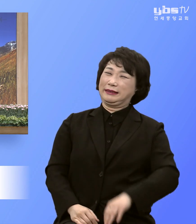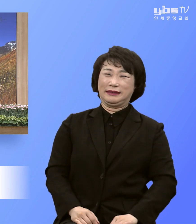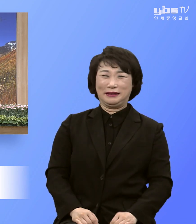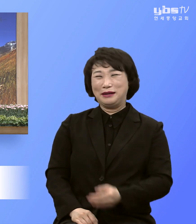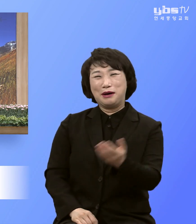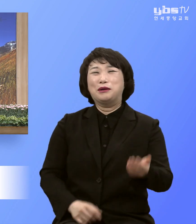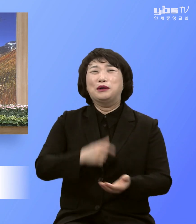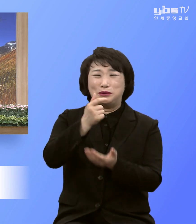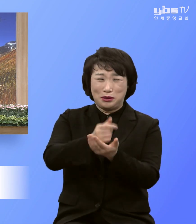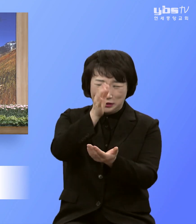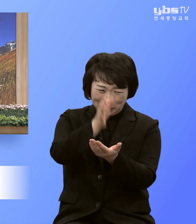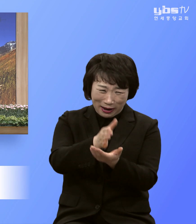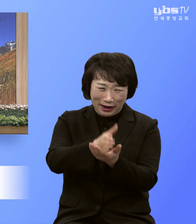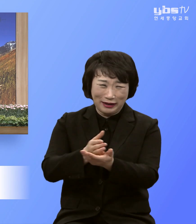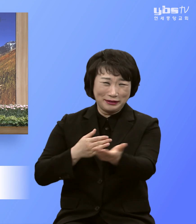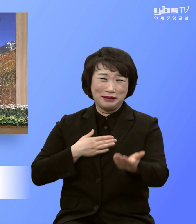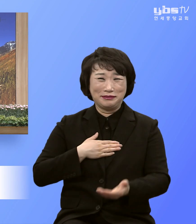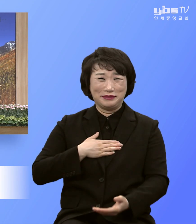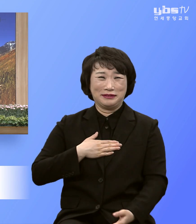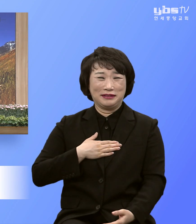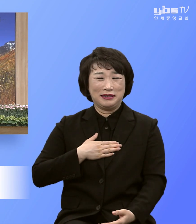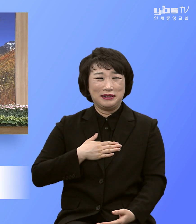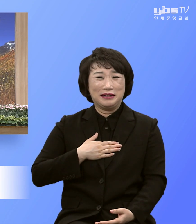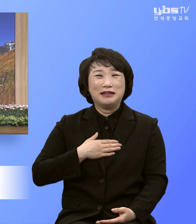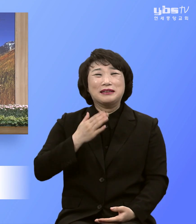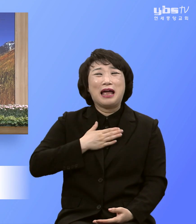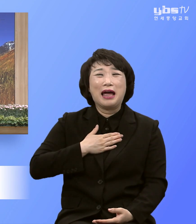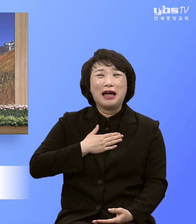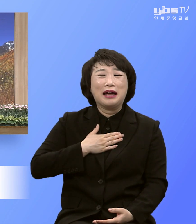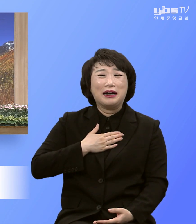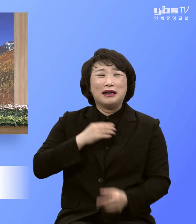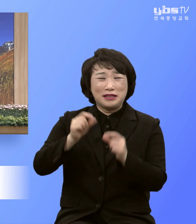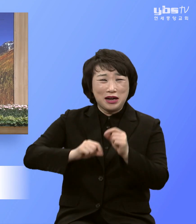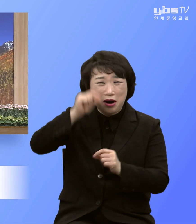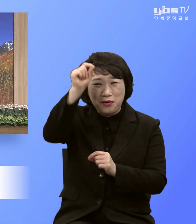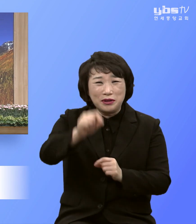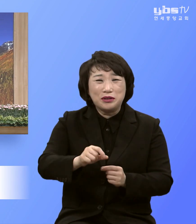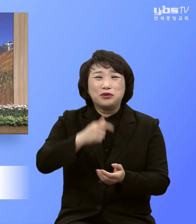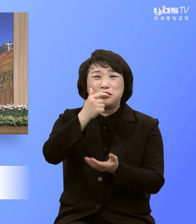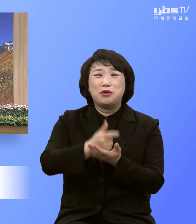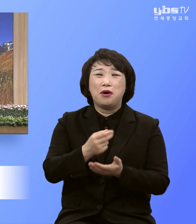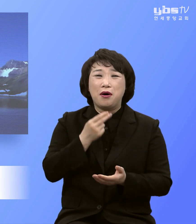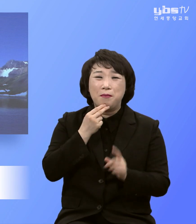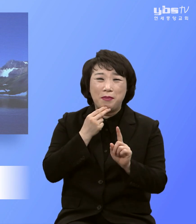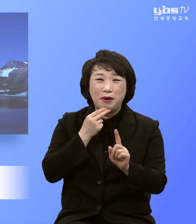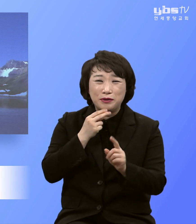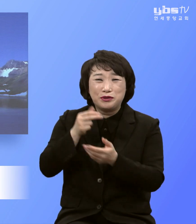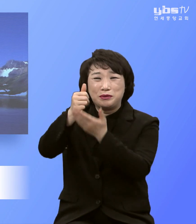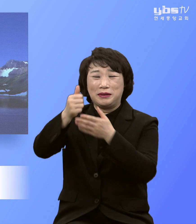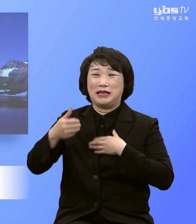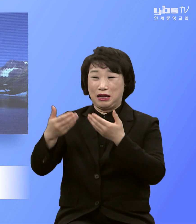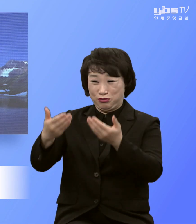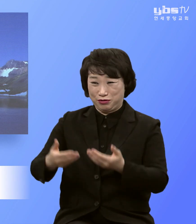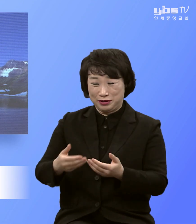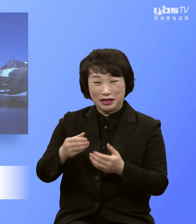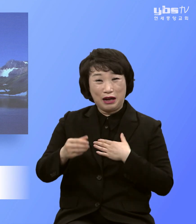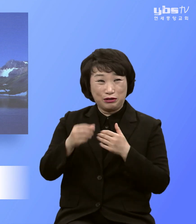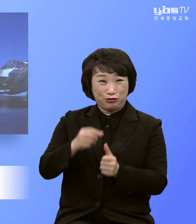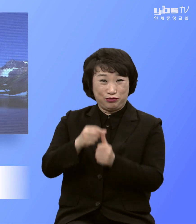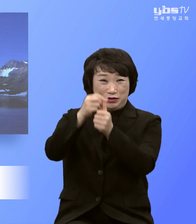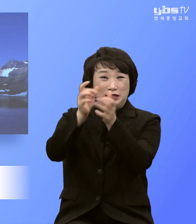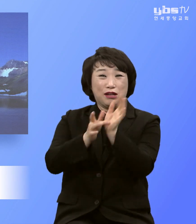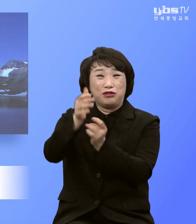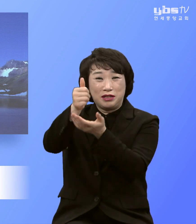속지 말라 이 말이요. 영원히 속지 않는 것은 정말로 주님이 내게 나를 구원하신